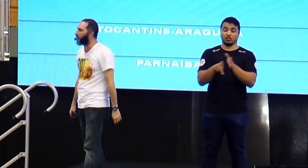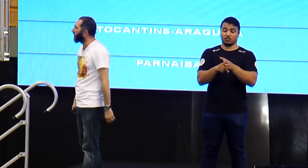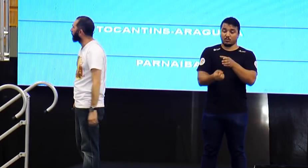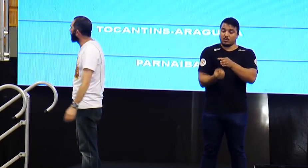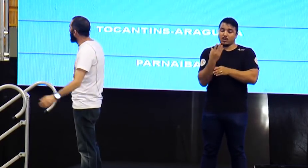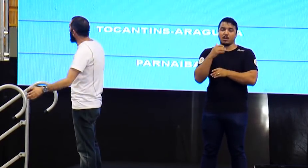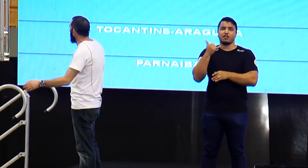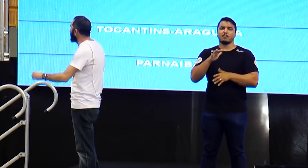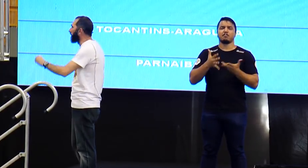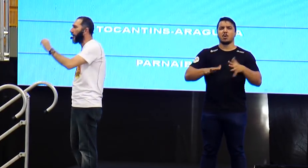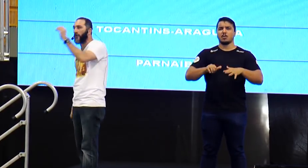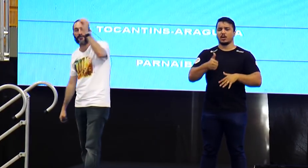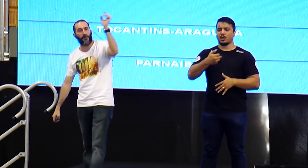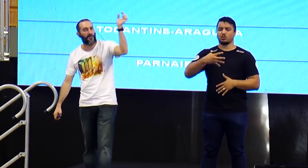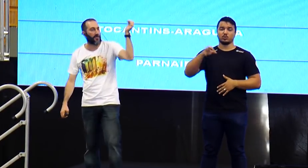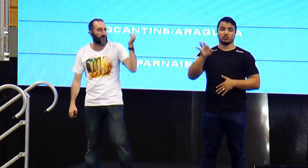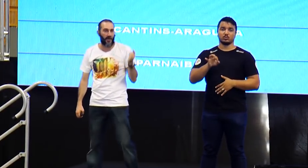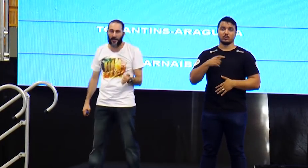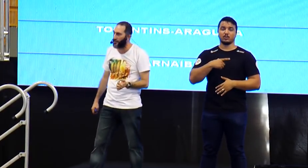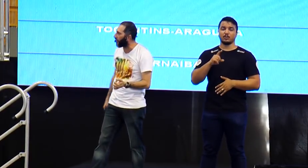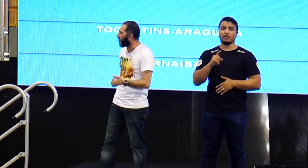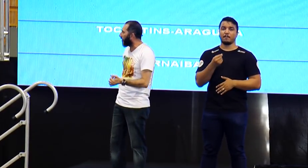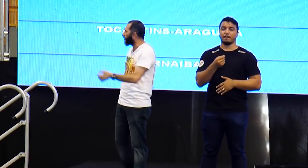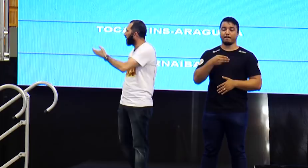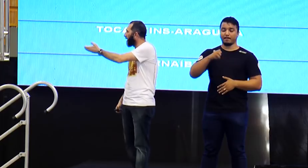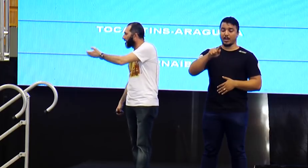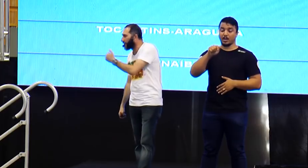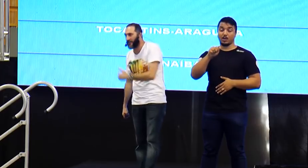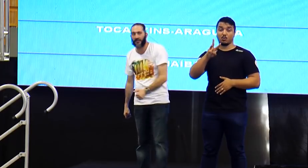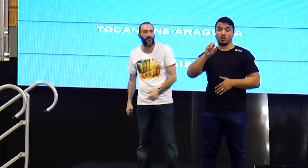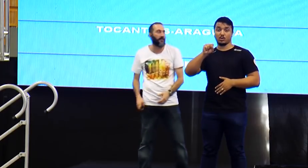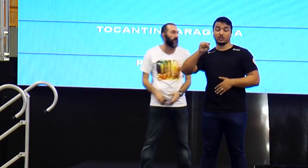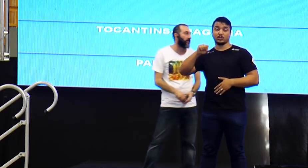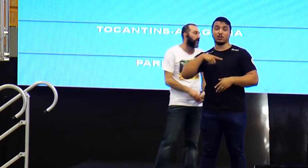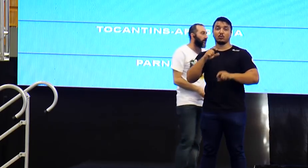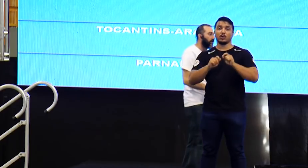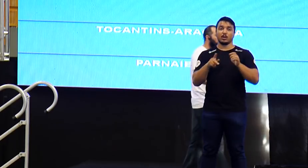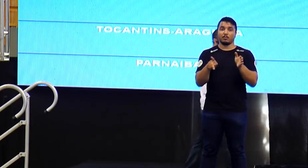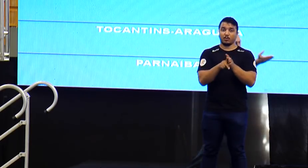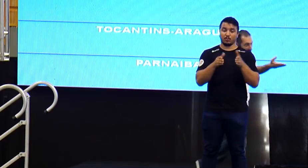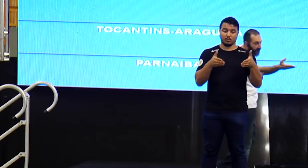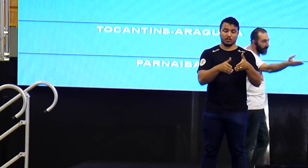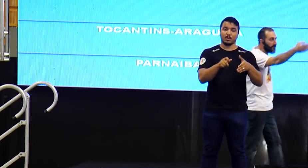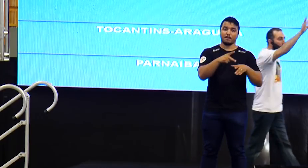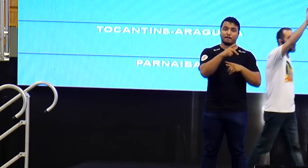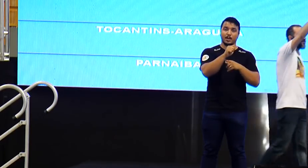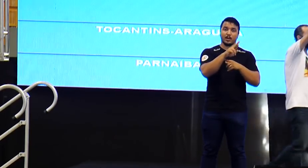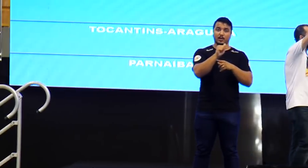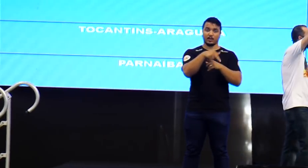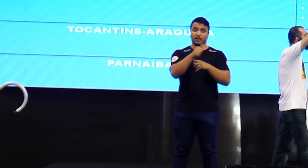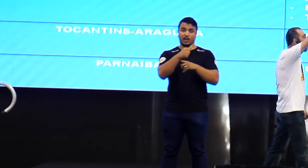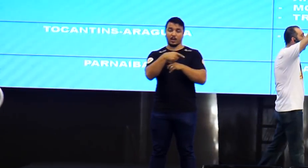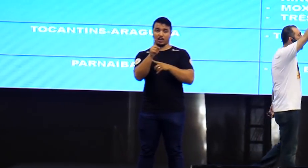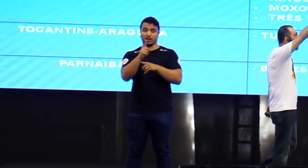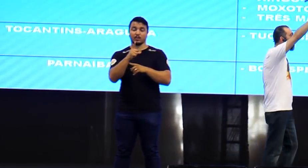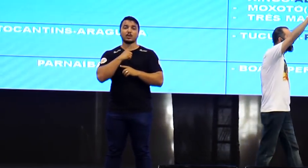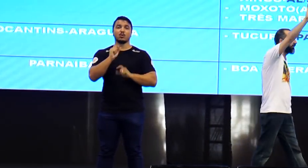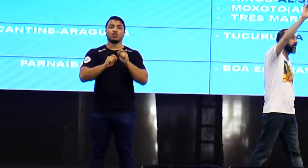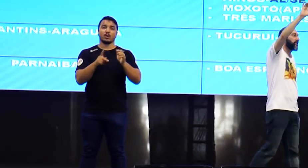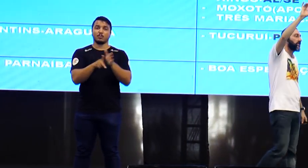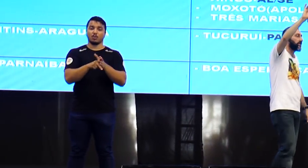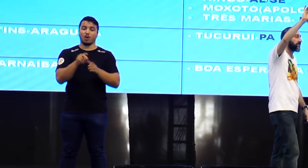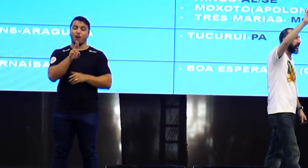chega a mais ou menos 14,4 mil megawatts de potencialidade, é a chamada bacia do Paraná, onde vocês têm uma usina